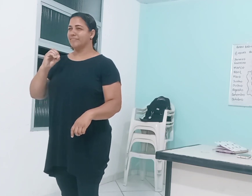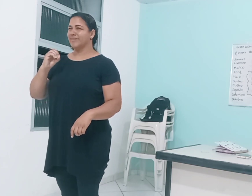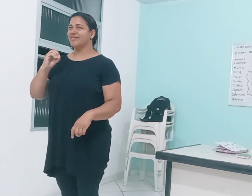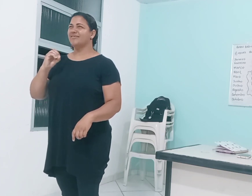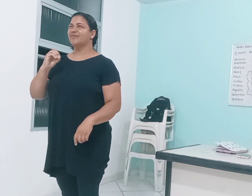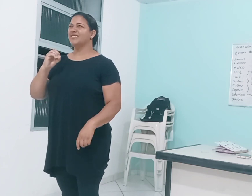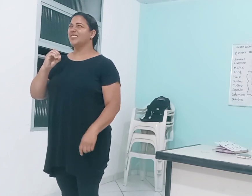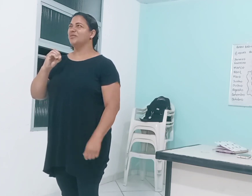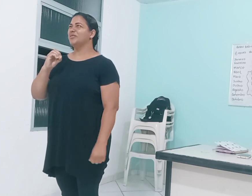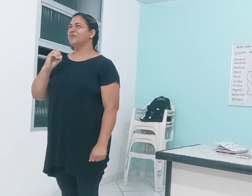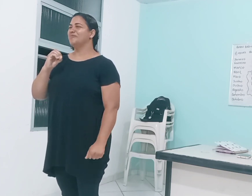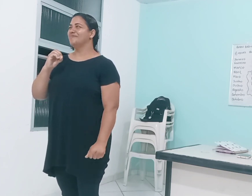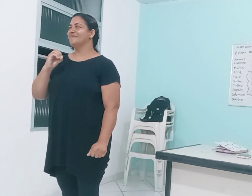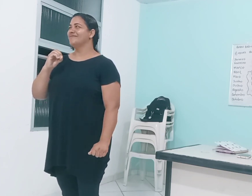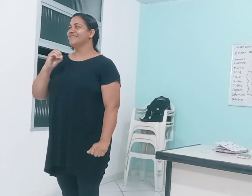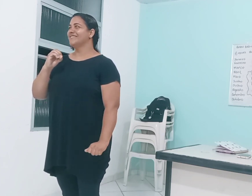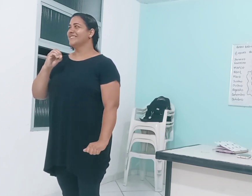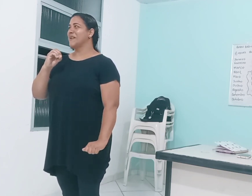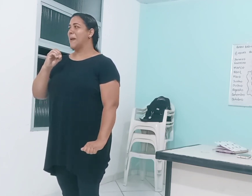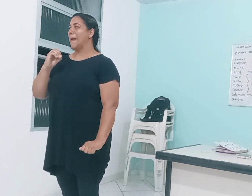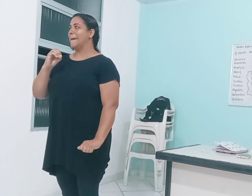Não sei. Faz um mês.